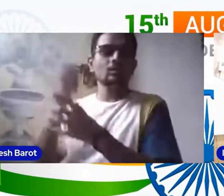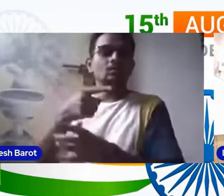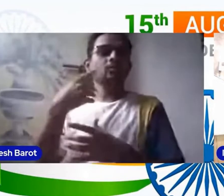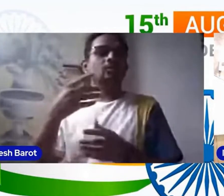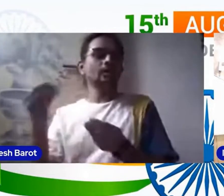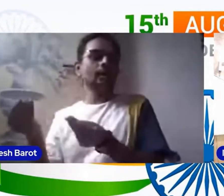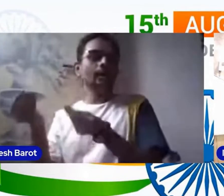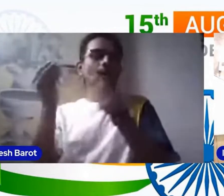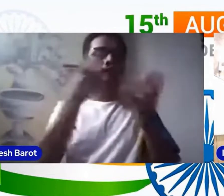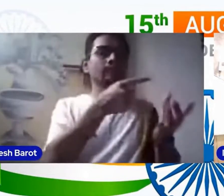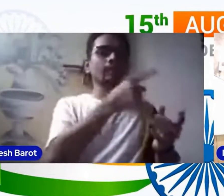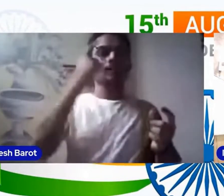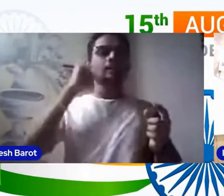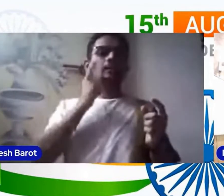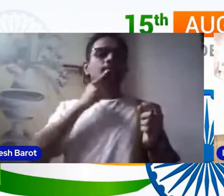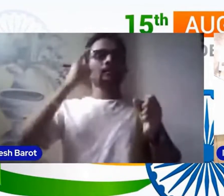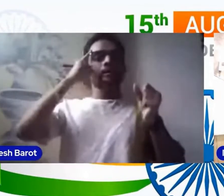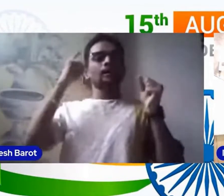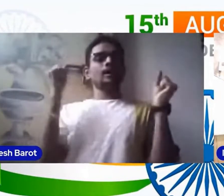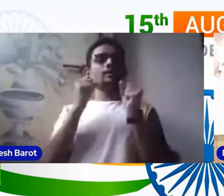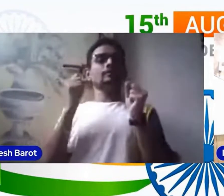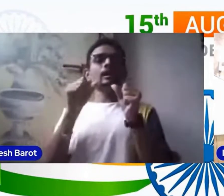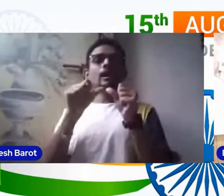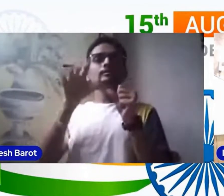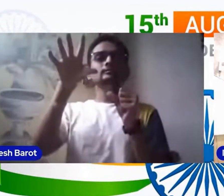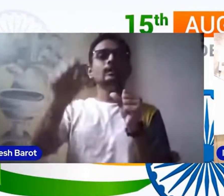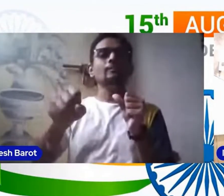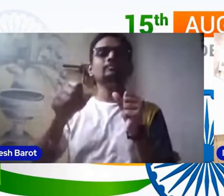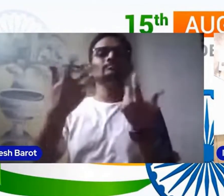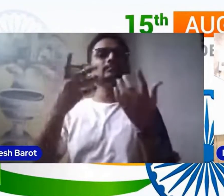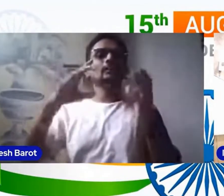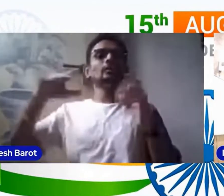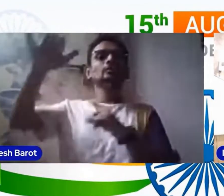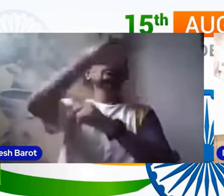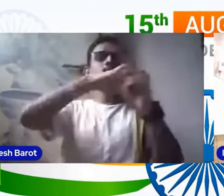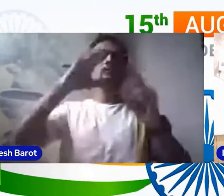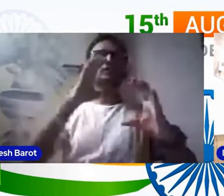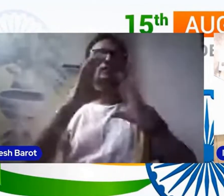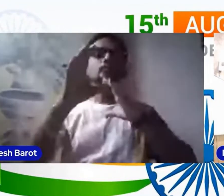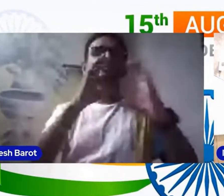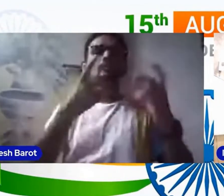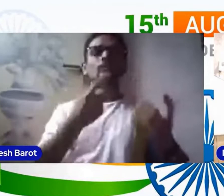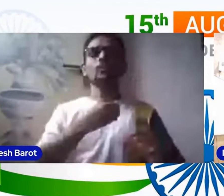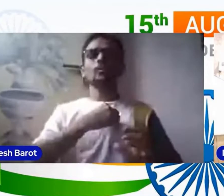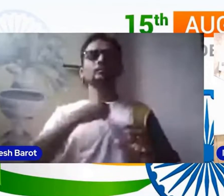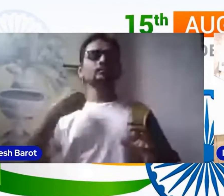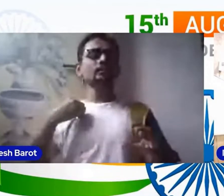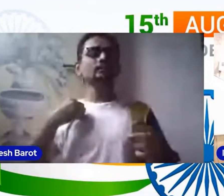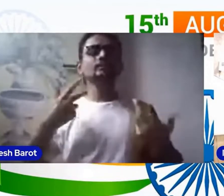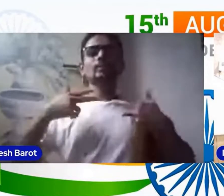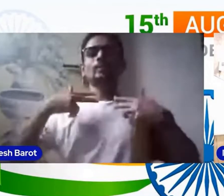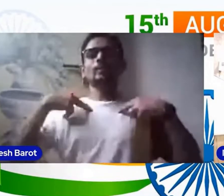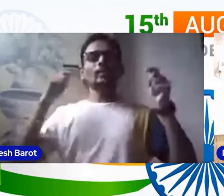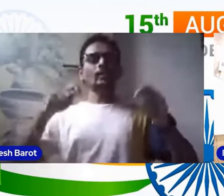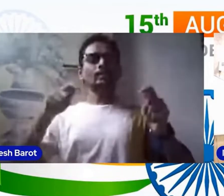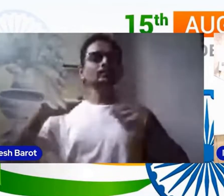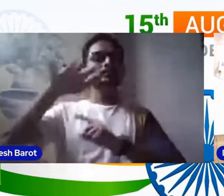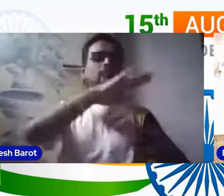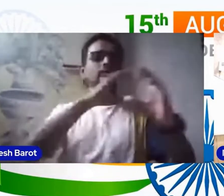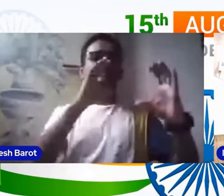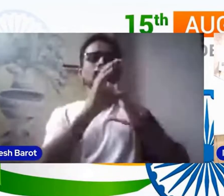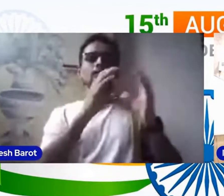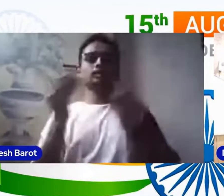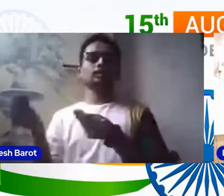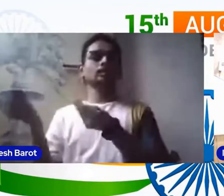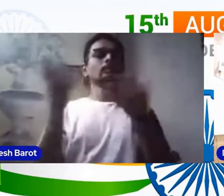थे। तब से वो कोर्स स्टार्ट हुआ और उसके बाद में सभी कंफर्टेबल, सभी को एक्सेसिबिलिटी मिली। तभी कि अगर